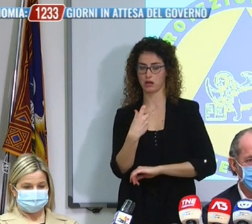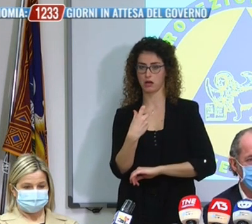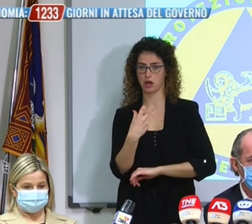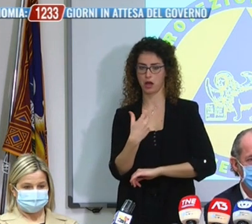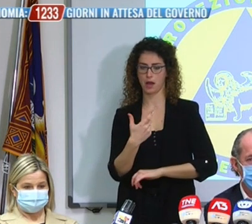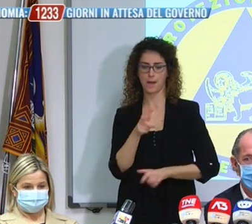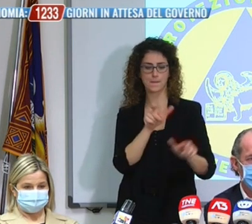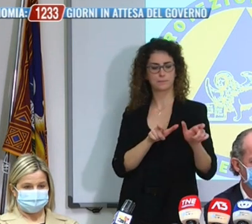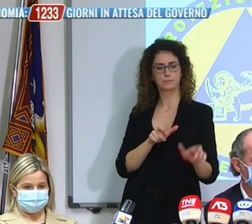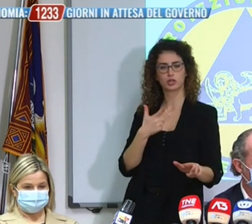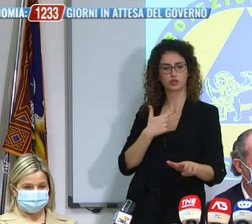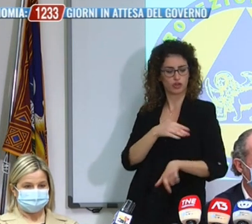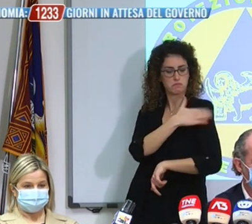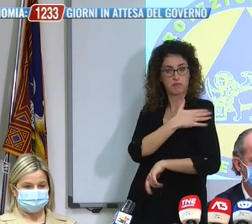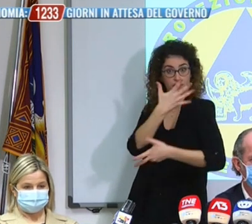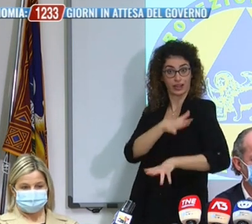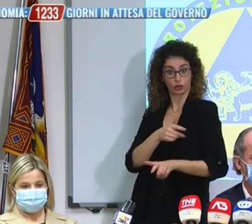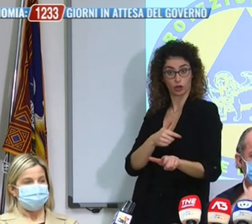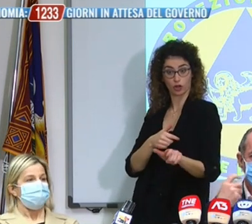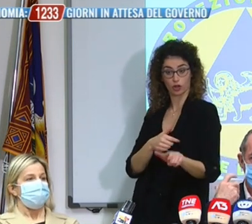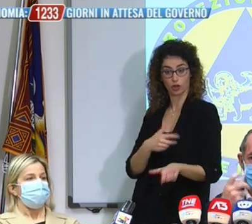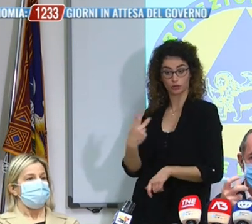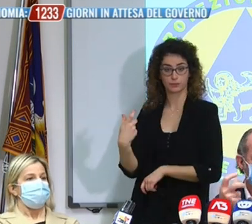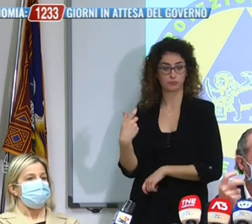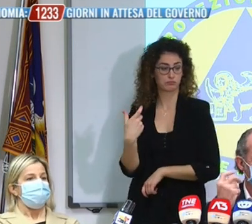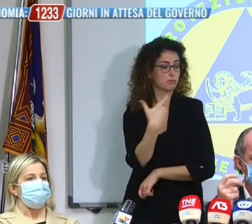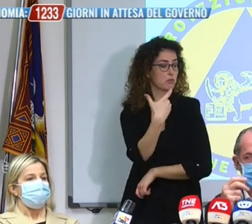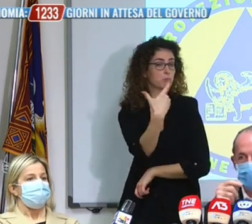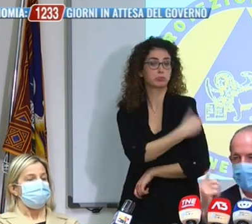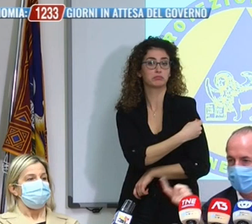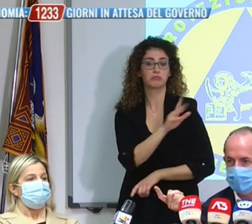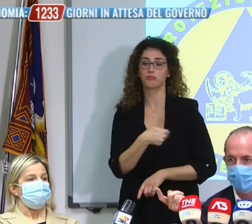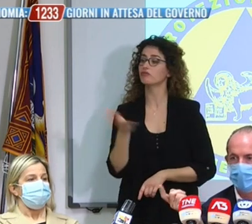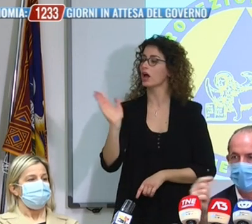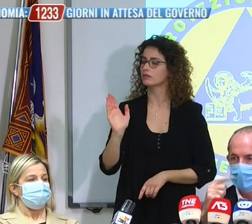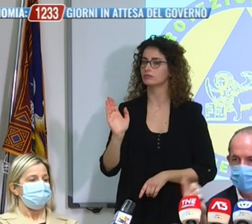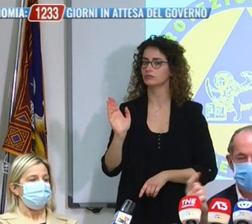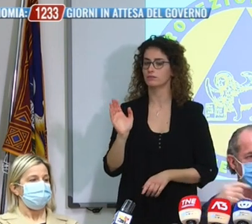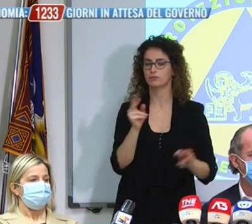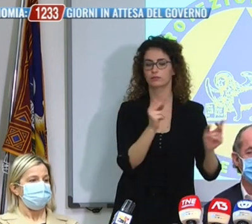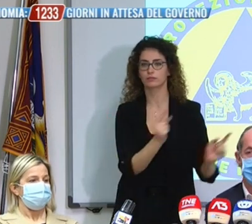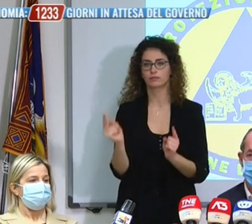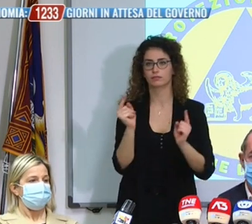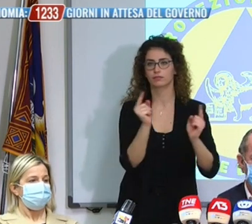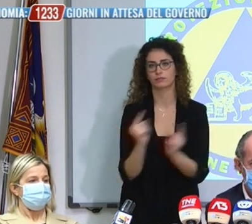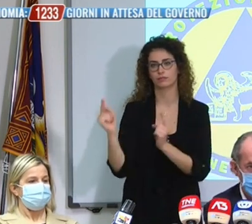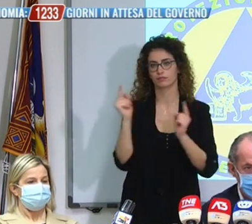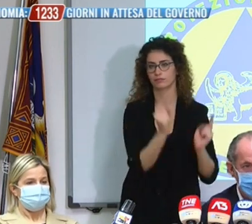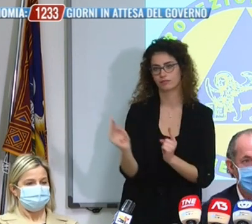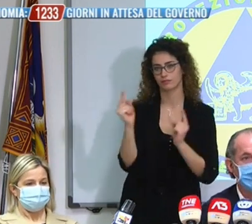ha già avuto il passaggio con la disinfezione e tutto, tac, vaccino e via, e poi successivamente c'è un